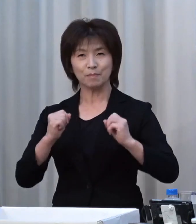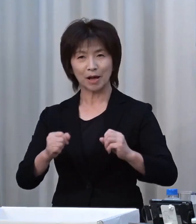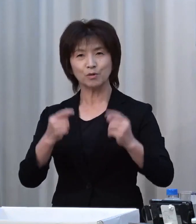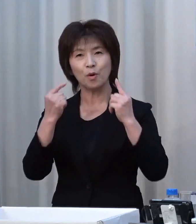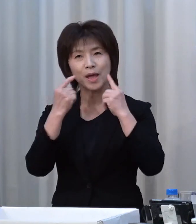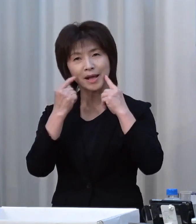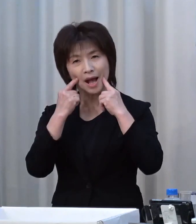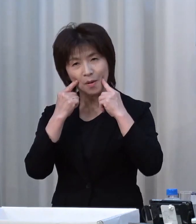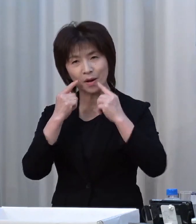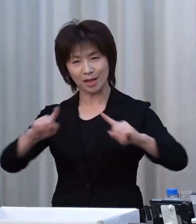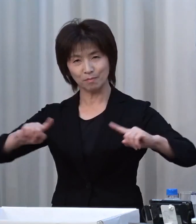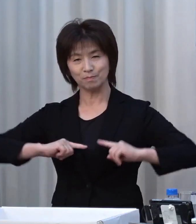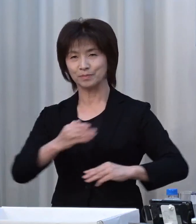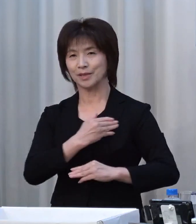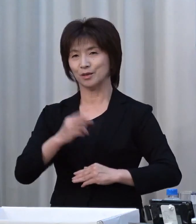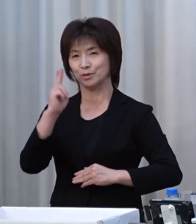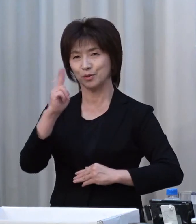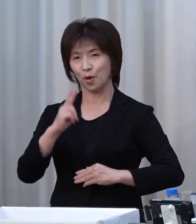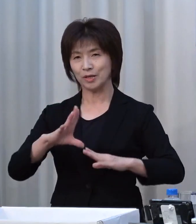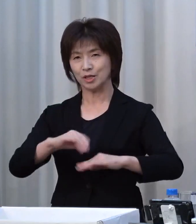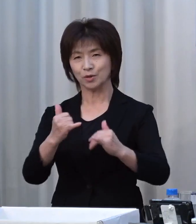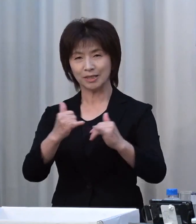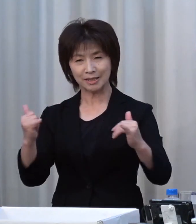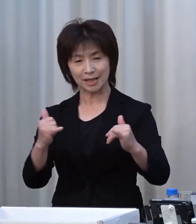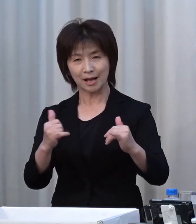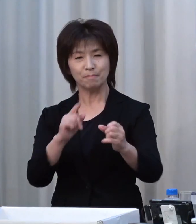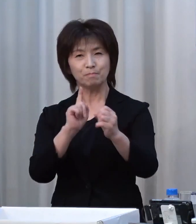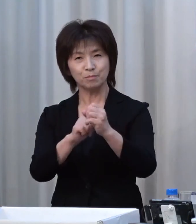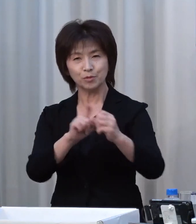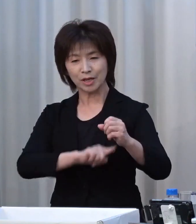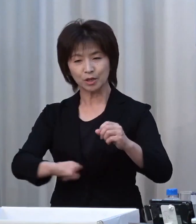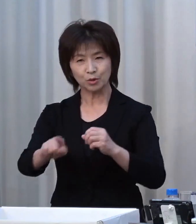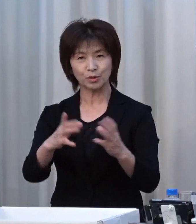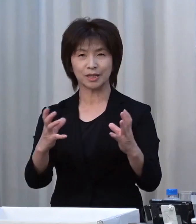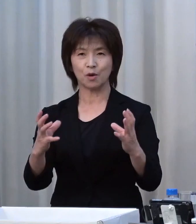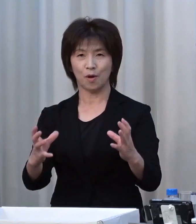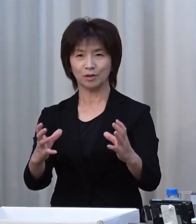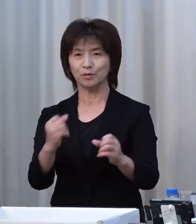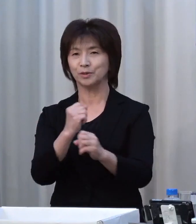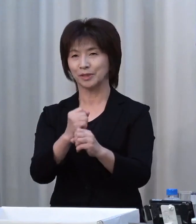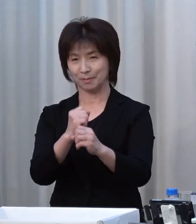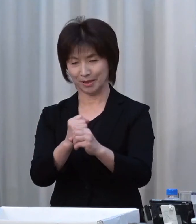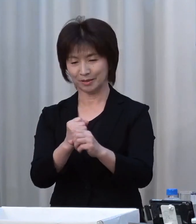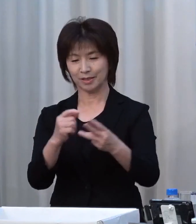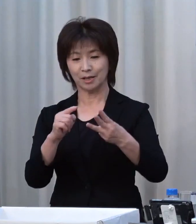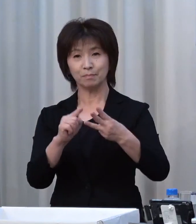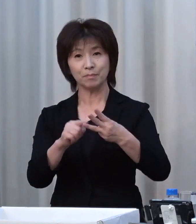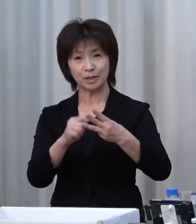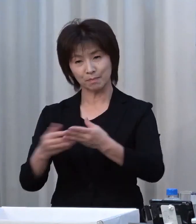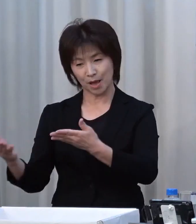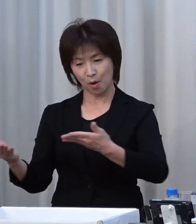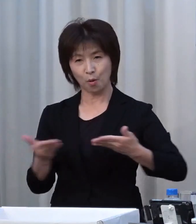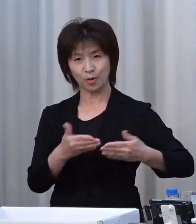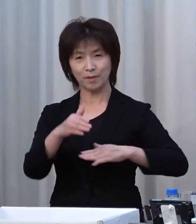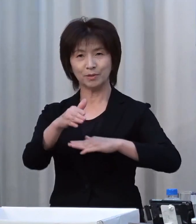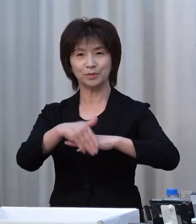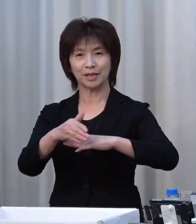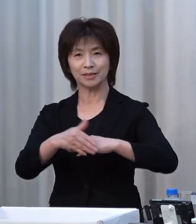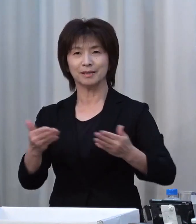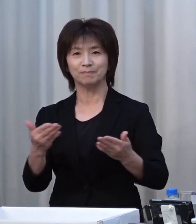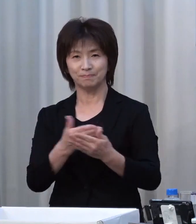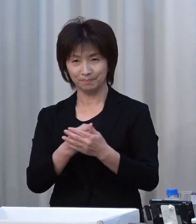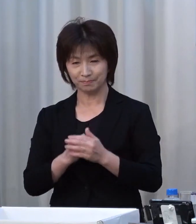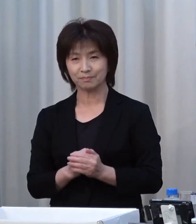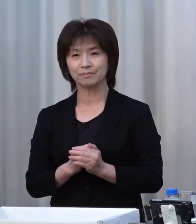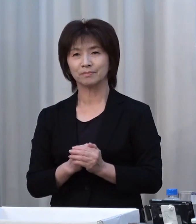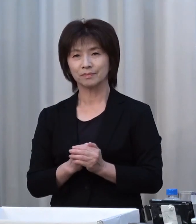笑顔で完走できるよう初心者ランナー向けに優先枠を設けます。3つはおもてなし受付でござい